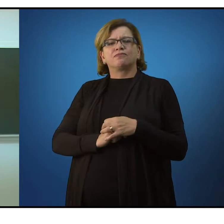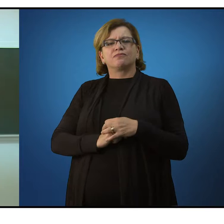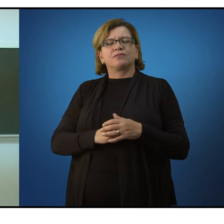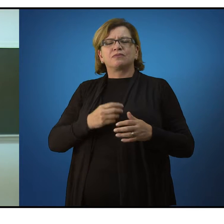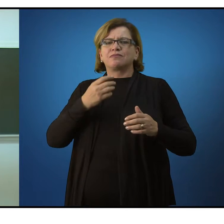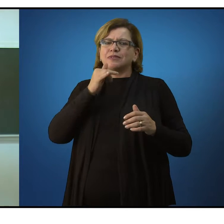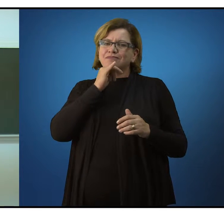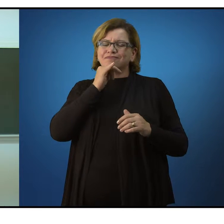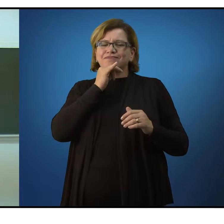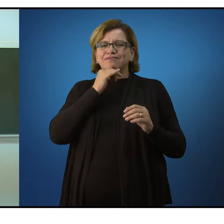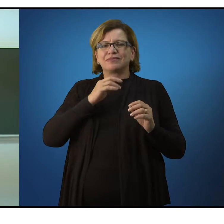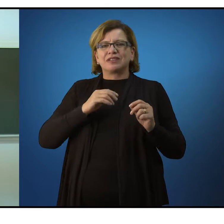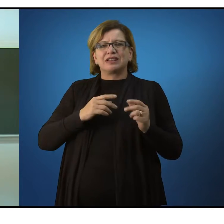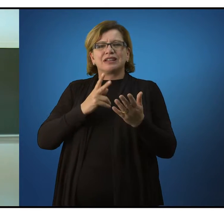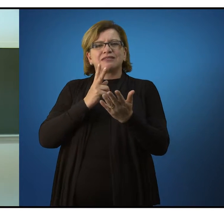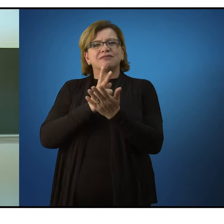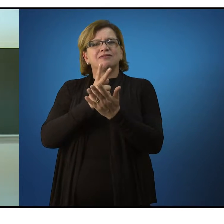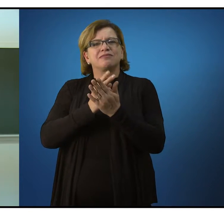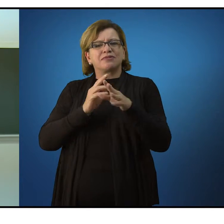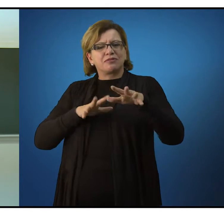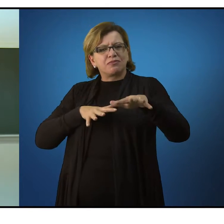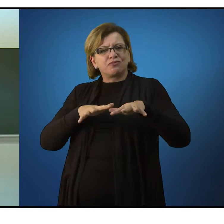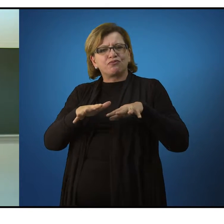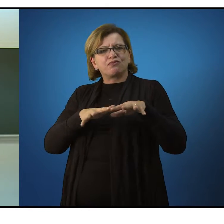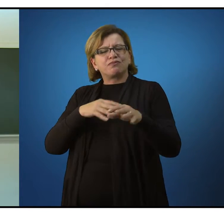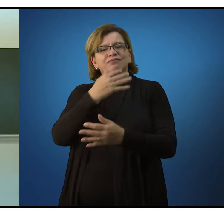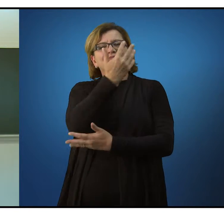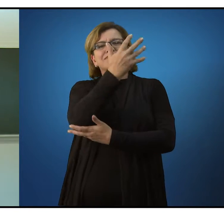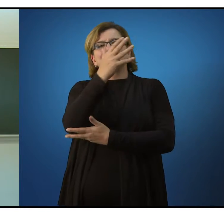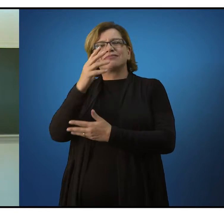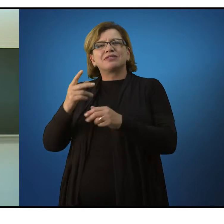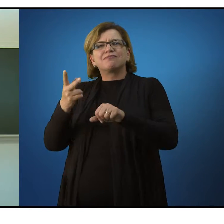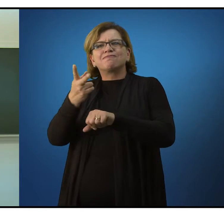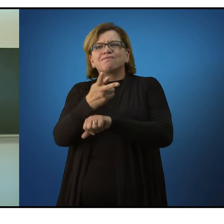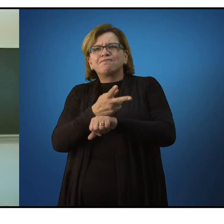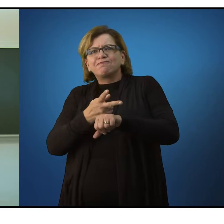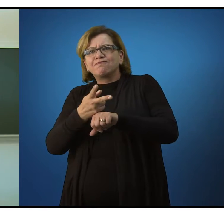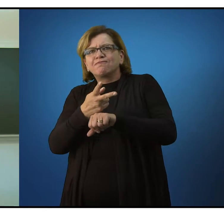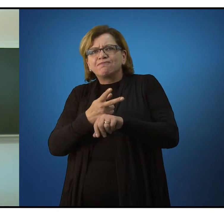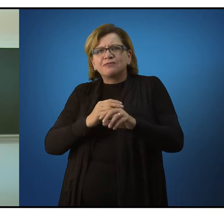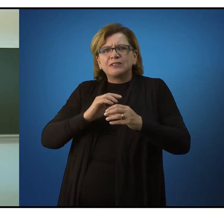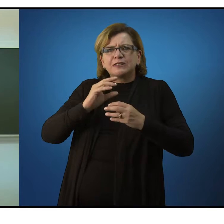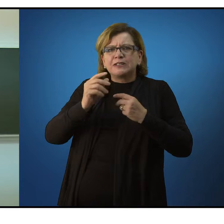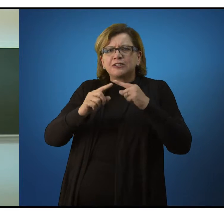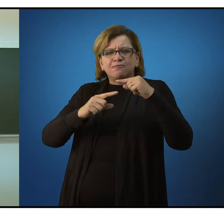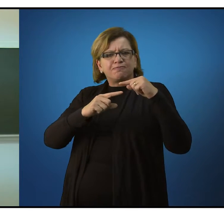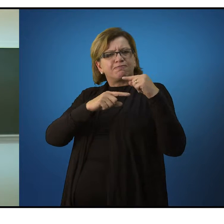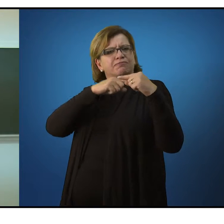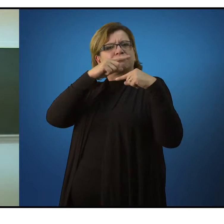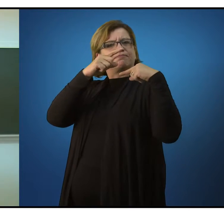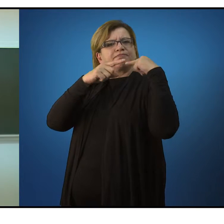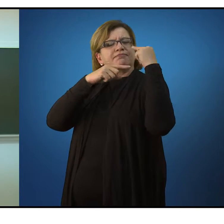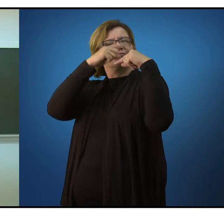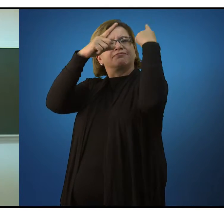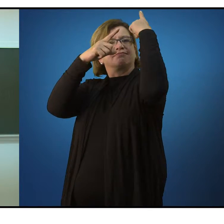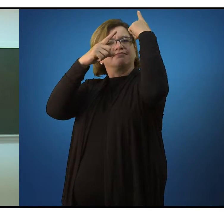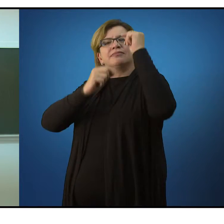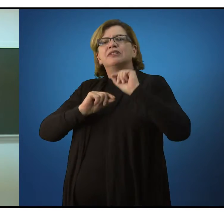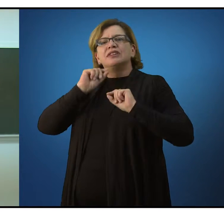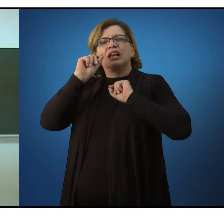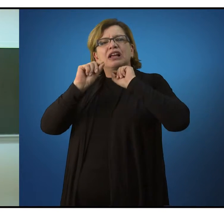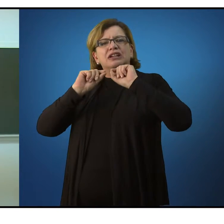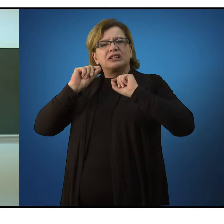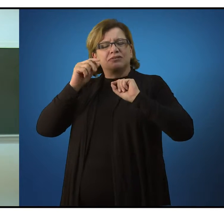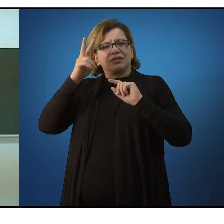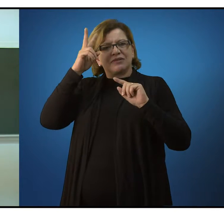Ou seja, é um eterno movimento da natureza em busca de constantes evoluções. Então, isto aqui,